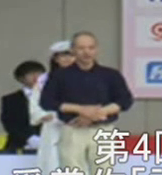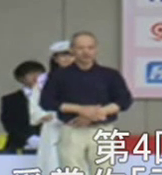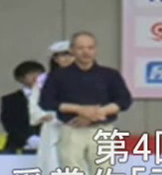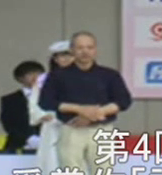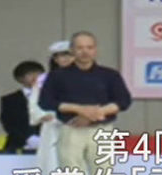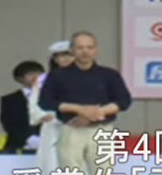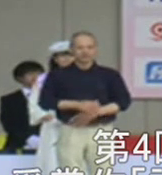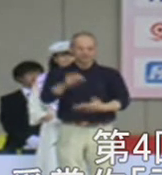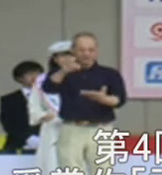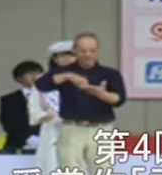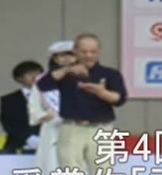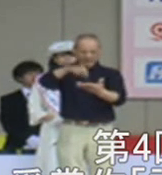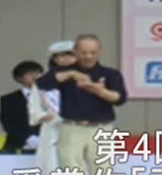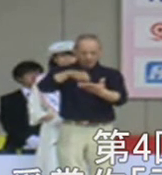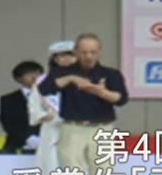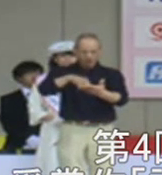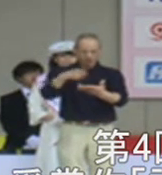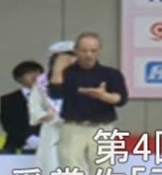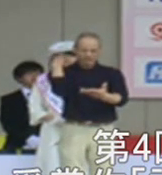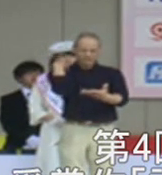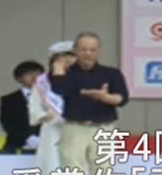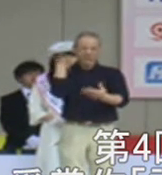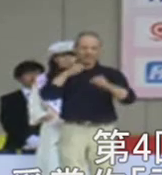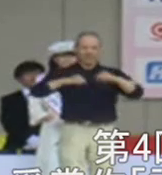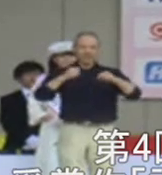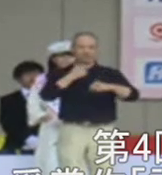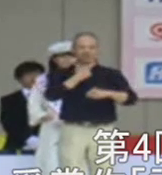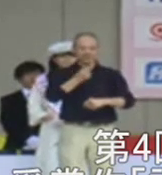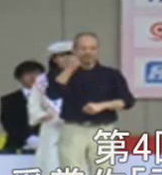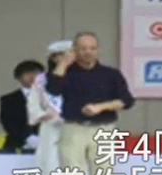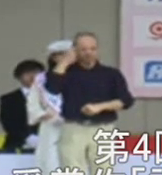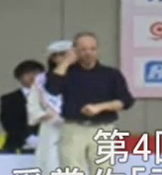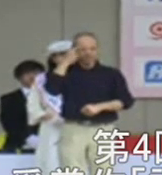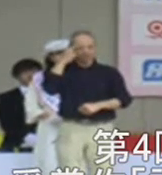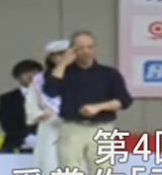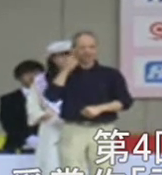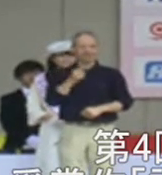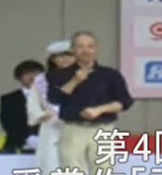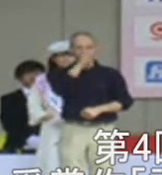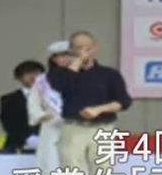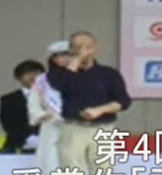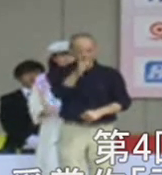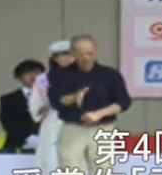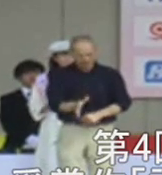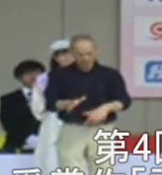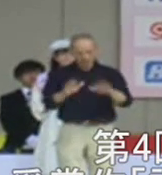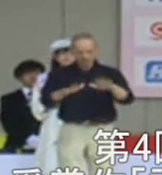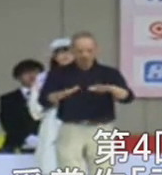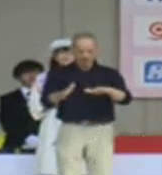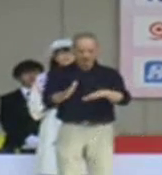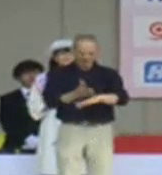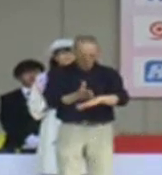作家として頑張っていく所存ですので、どうぞ皆様よろしくお願いいたします。本日はどうもありがとうございました。